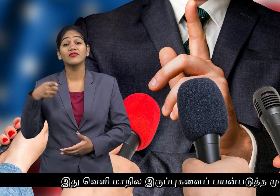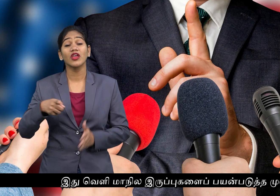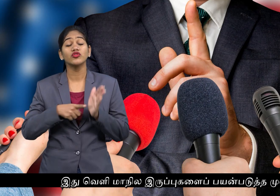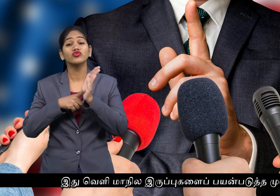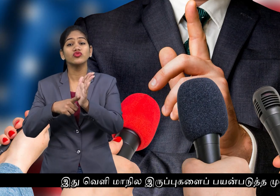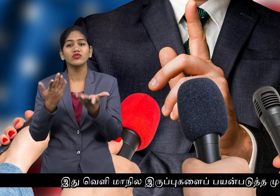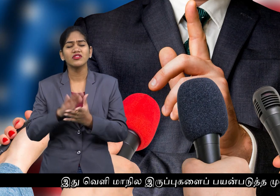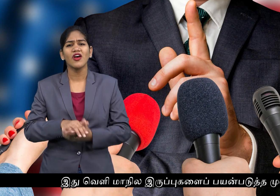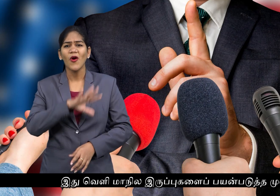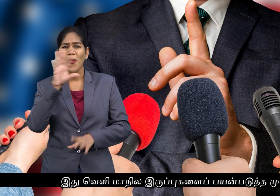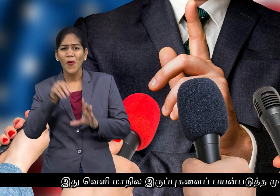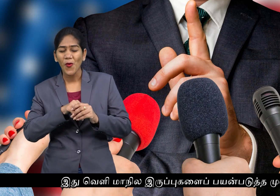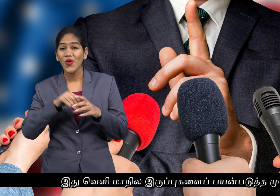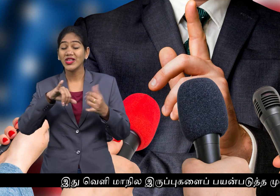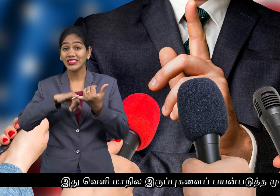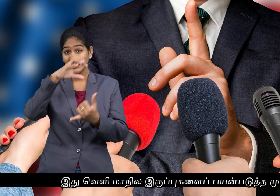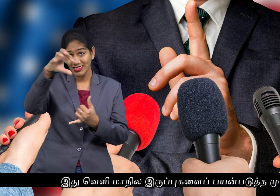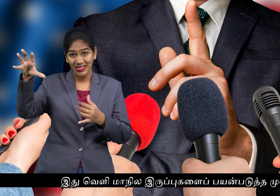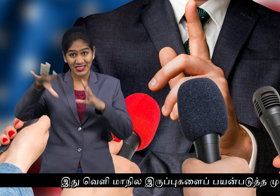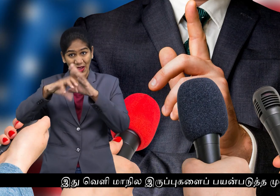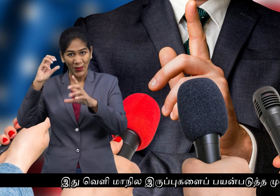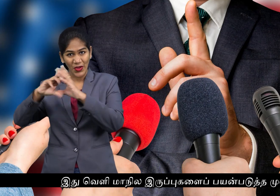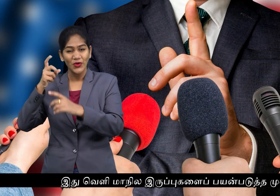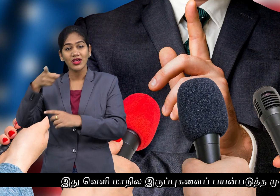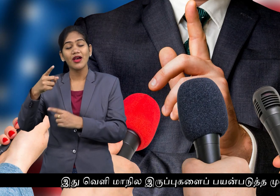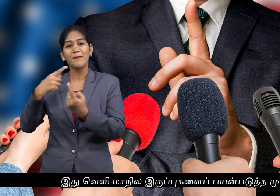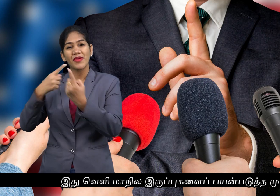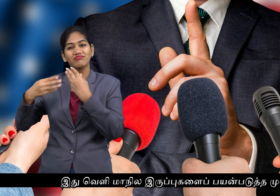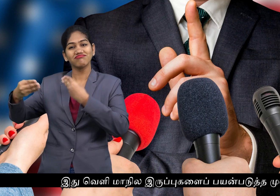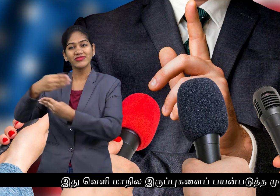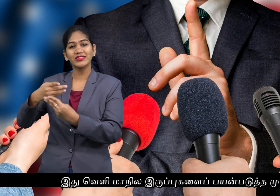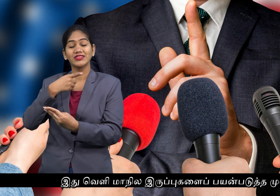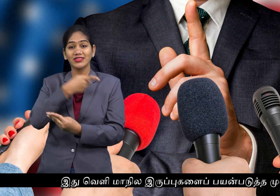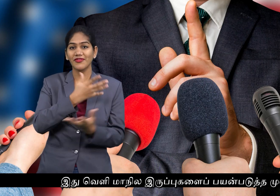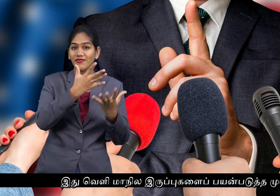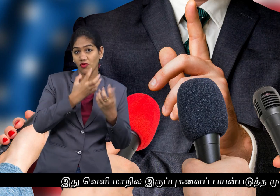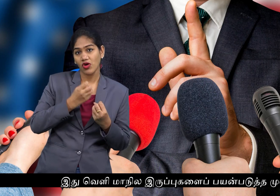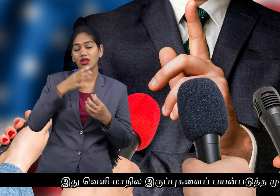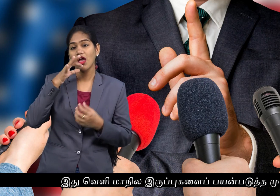இது வெளி மாநில இருப்புகளை பயன்படுத்த முன்மொழிகிறது.